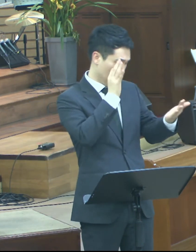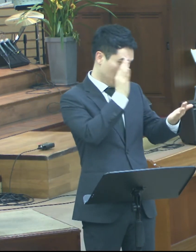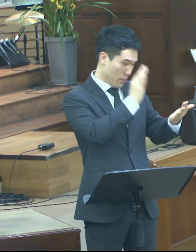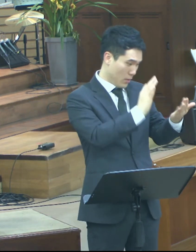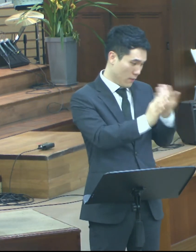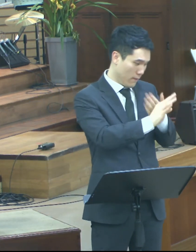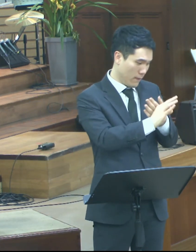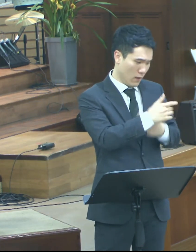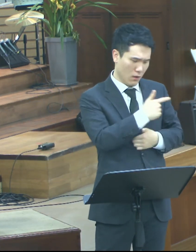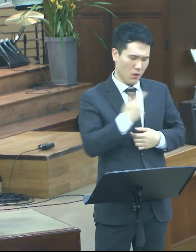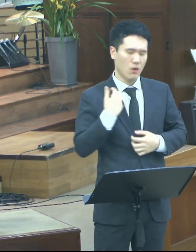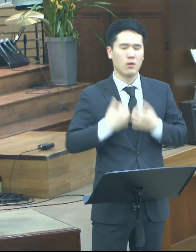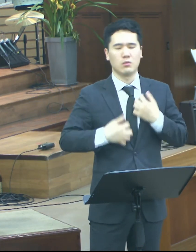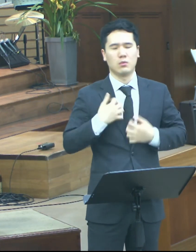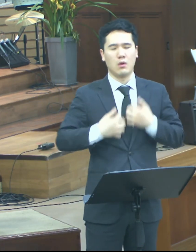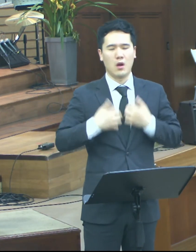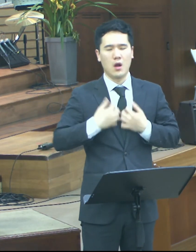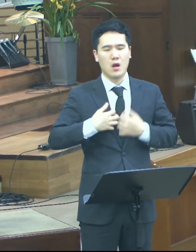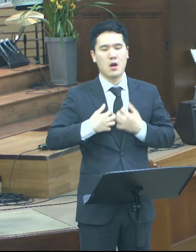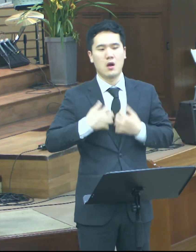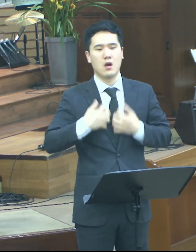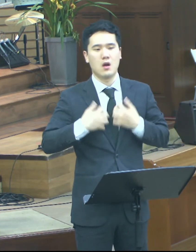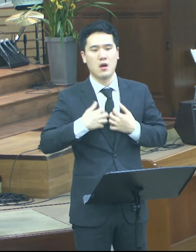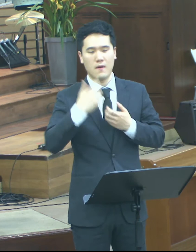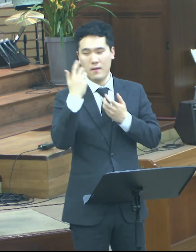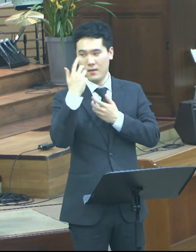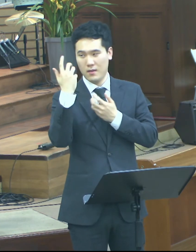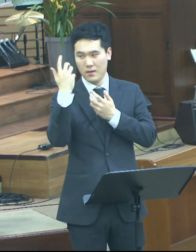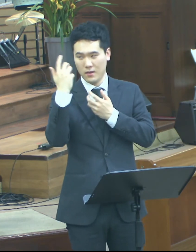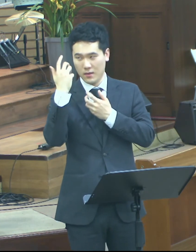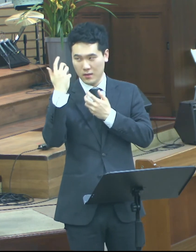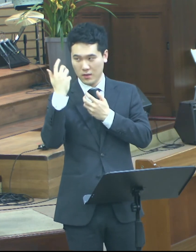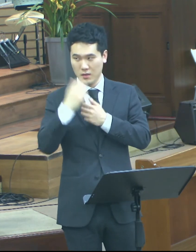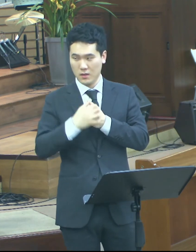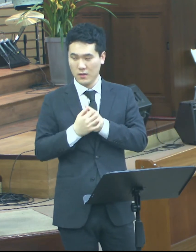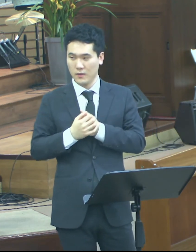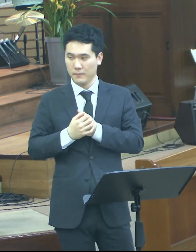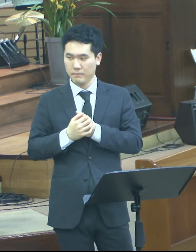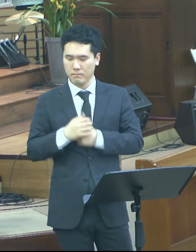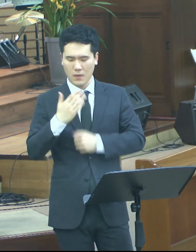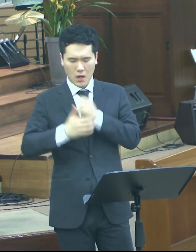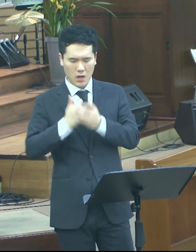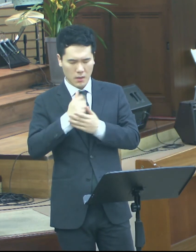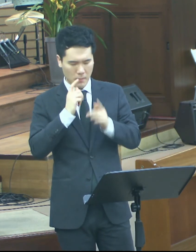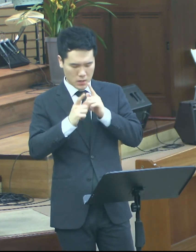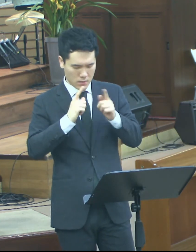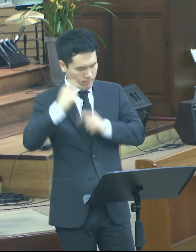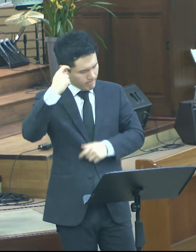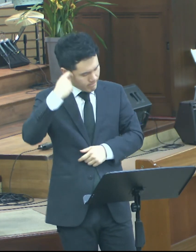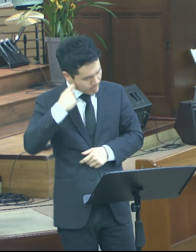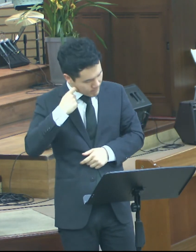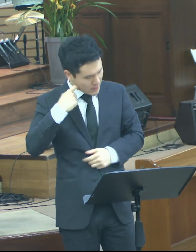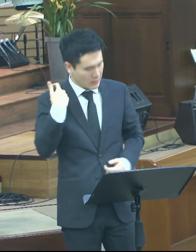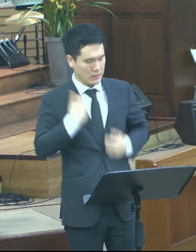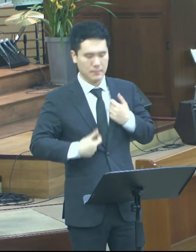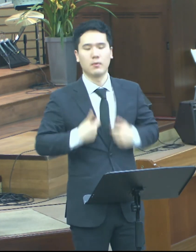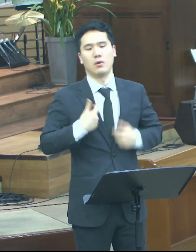거예요. 이 굉장히 큰 저주예요. 그건. 하나님 말씀이 느껴지고 기뻐하고. 그 다음에